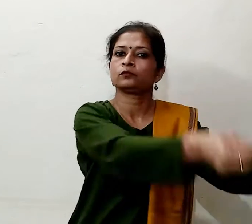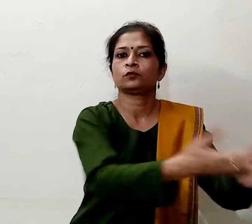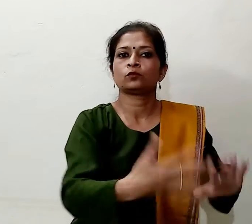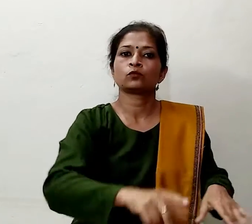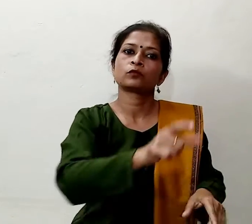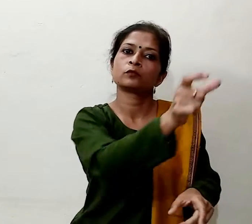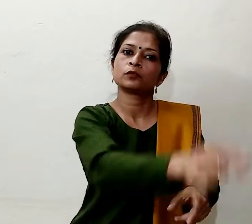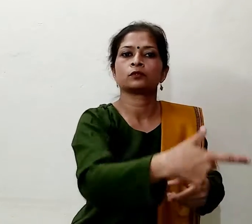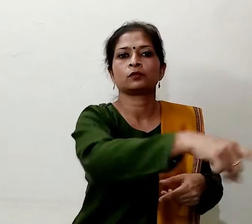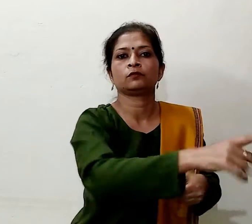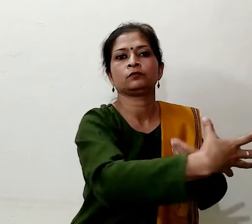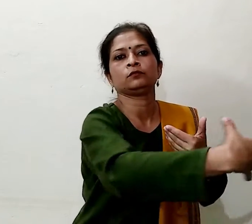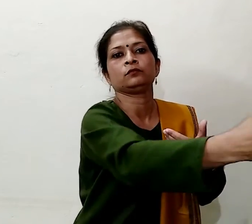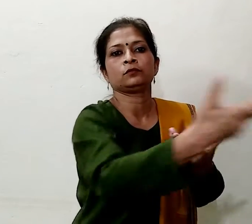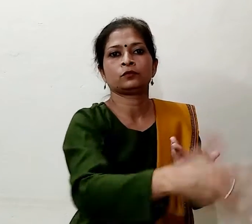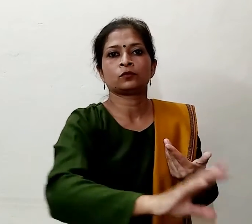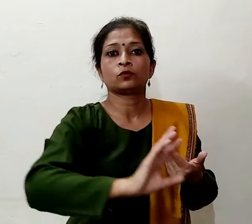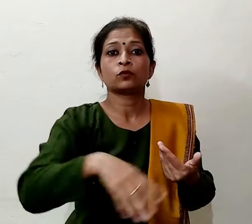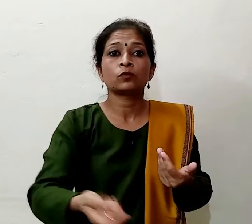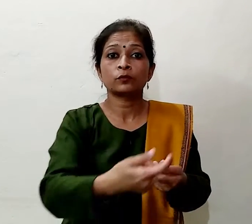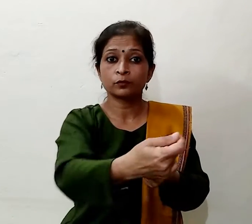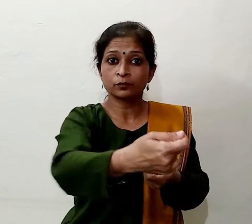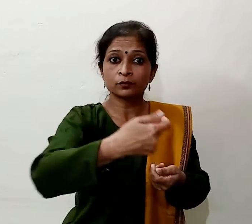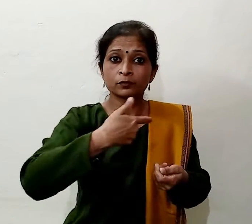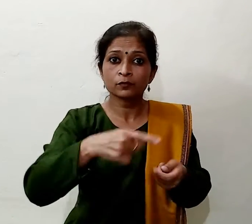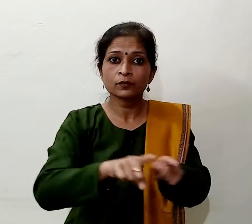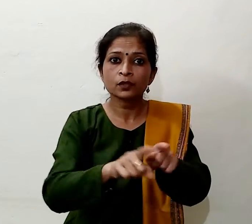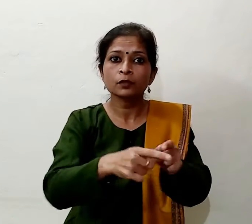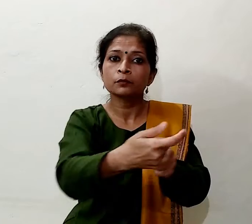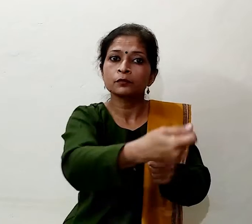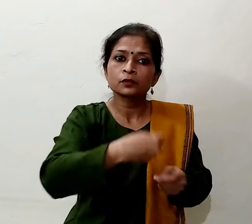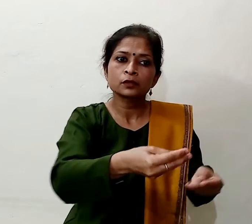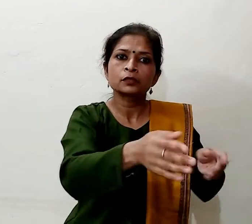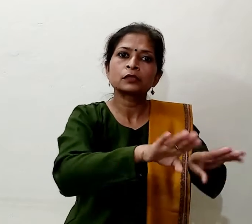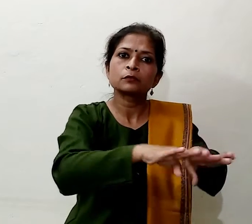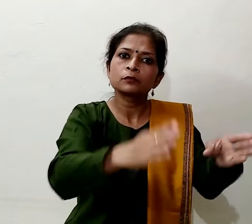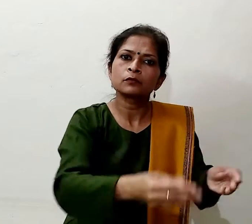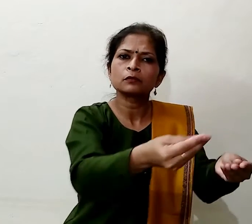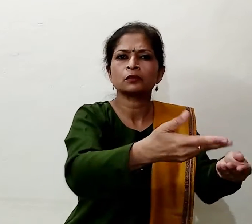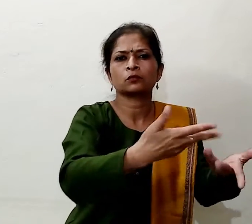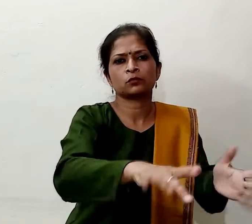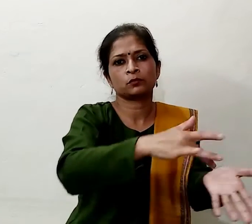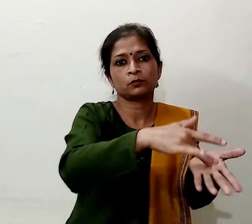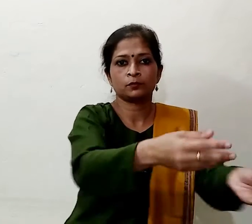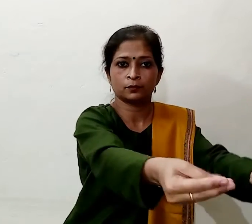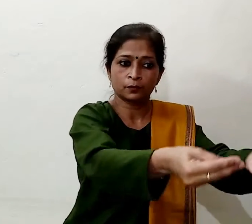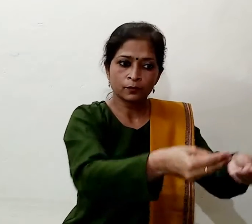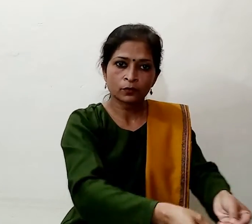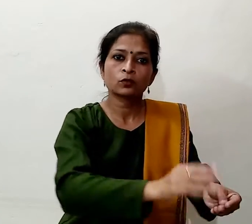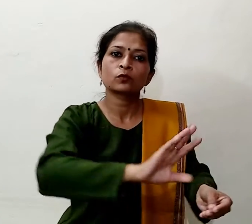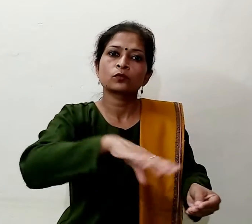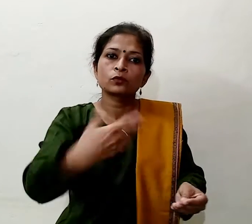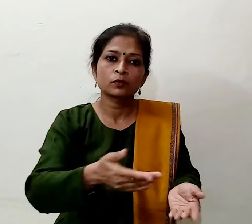दुकानदार ग्राहक से पैसा लेते वक्त वो पैसा ऐसे स्थान पर रखे जिससे की बाद में उसको